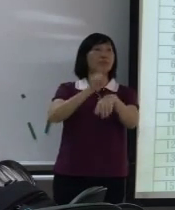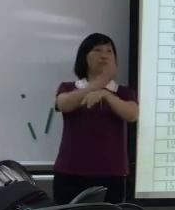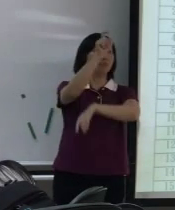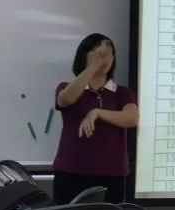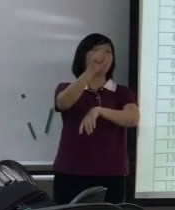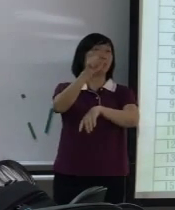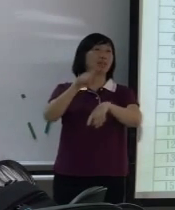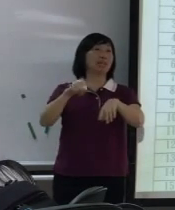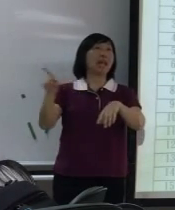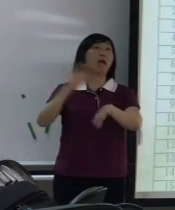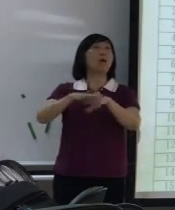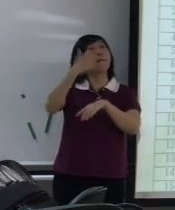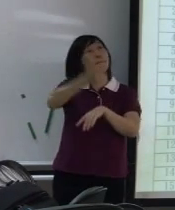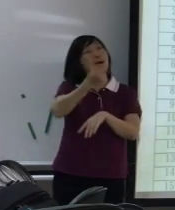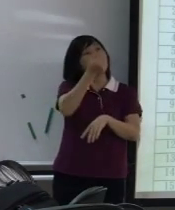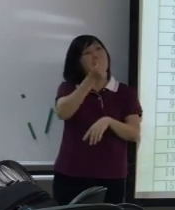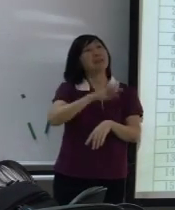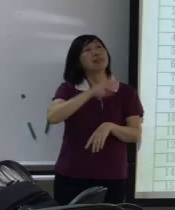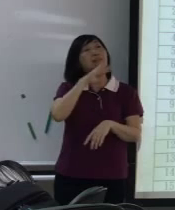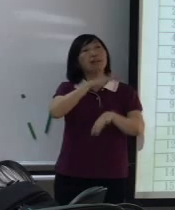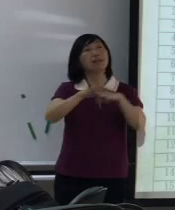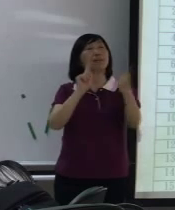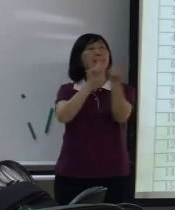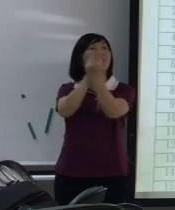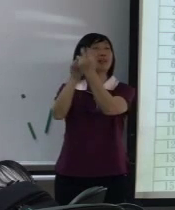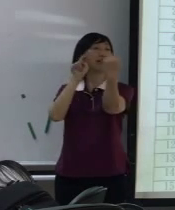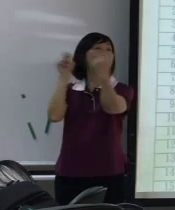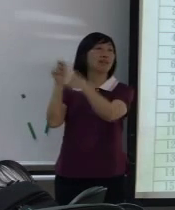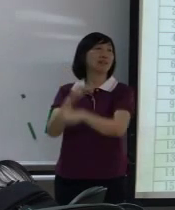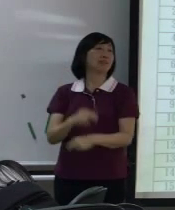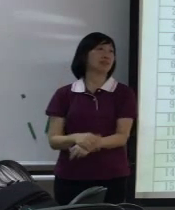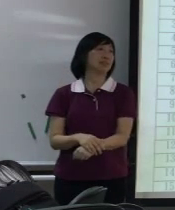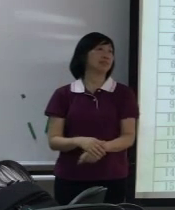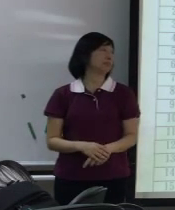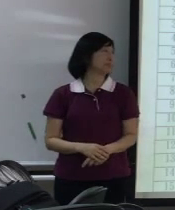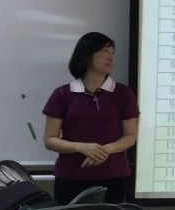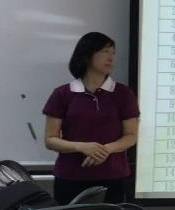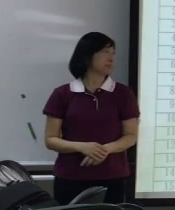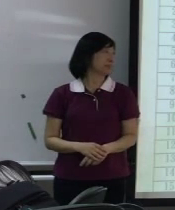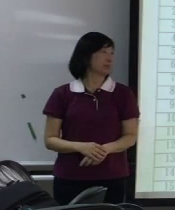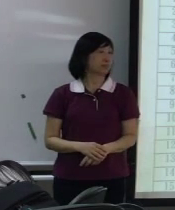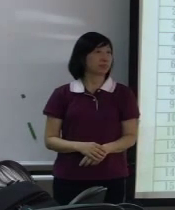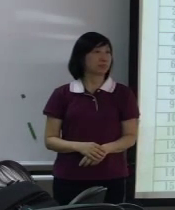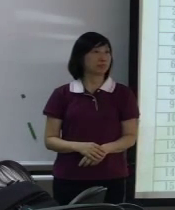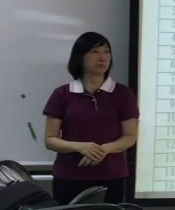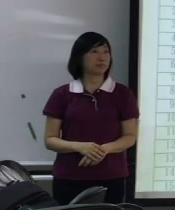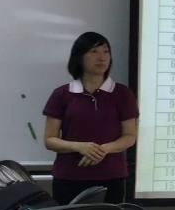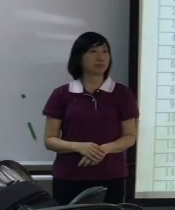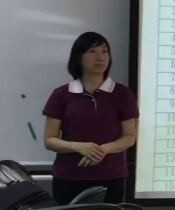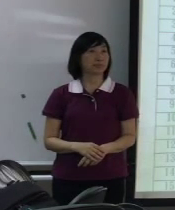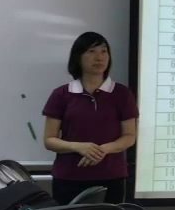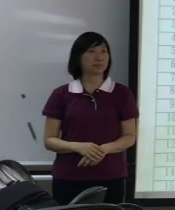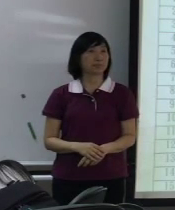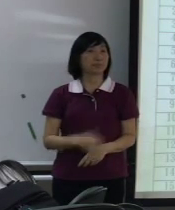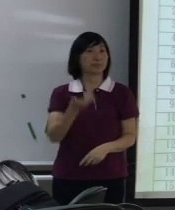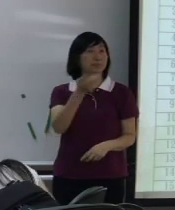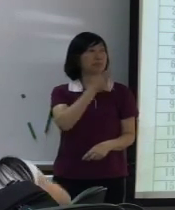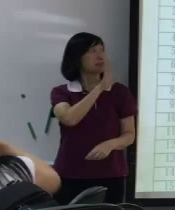来，等一下可以跟大家见面哦。好，接下来我刚刚又提到